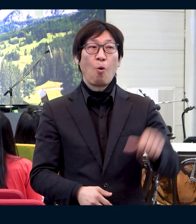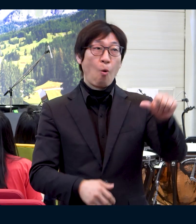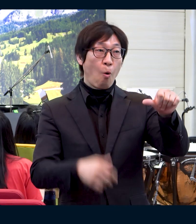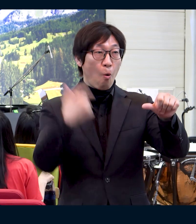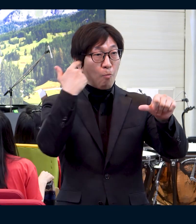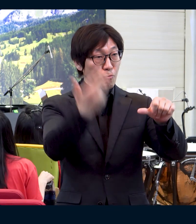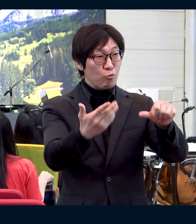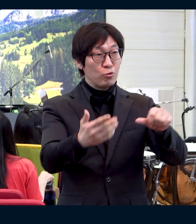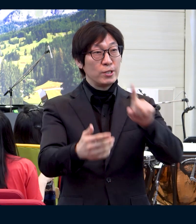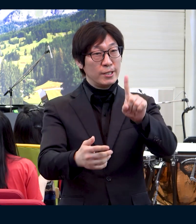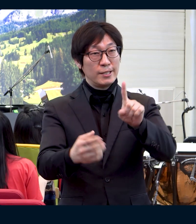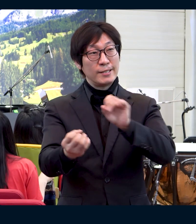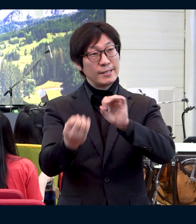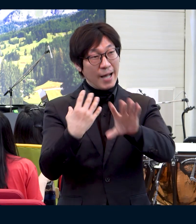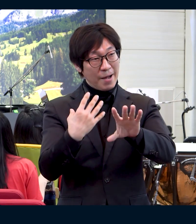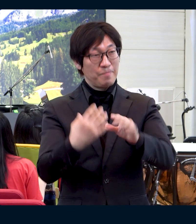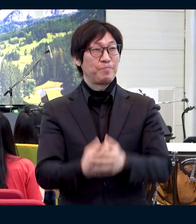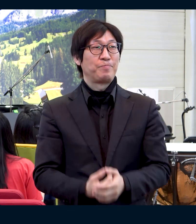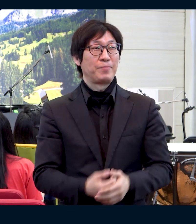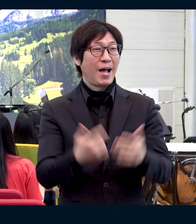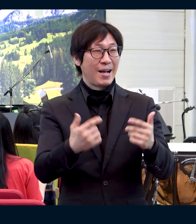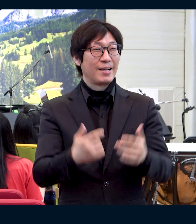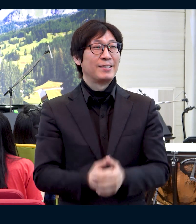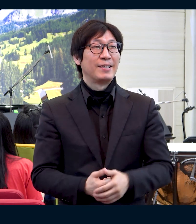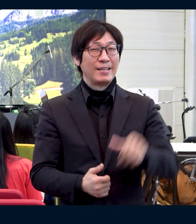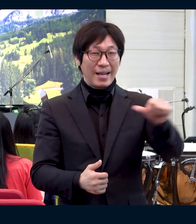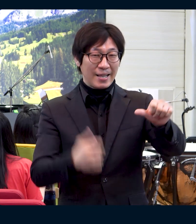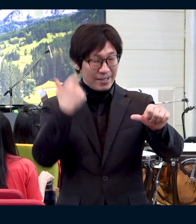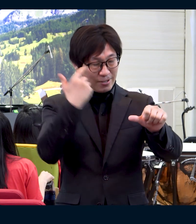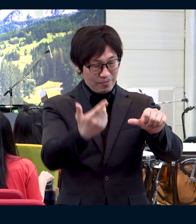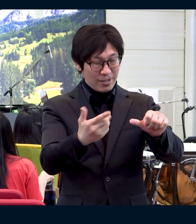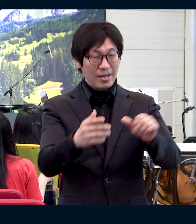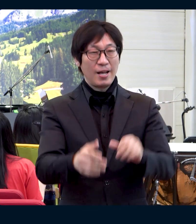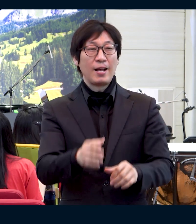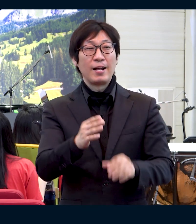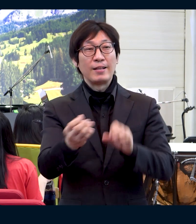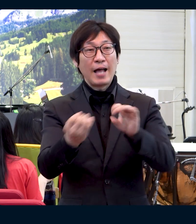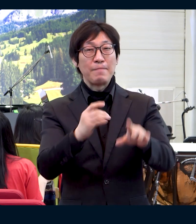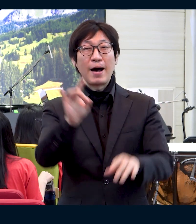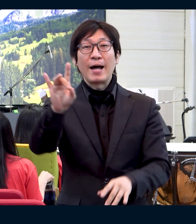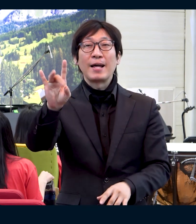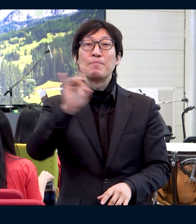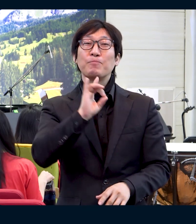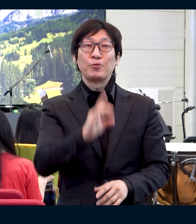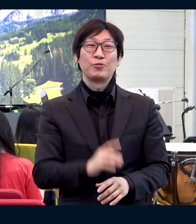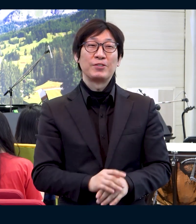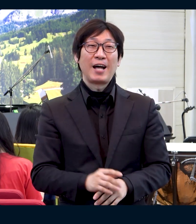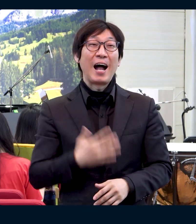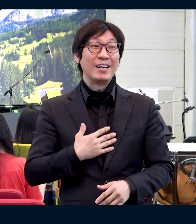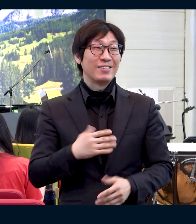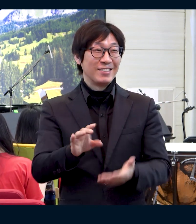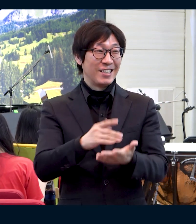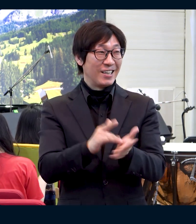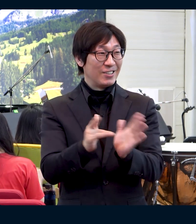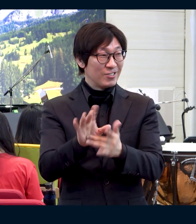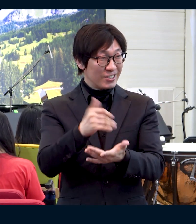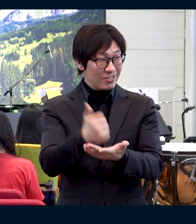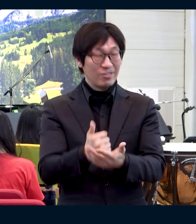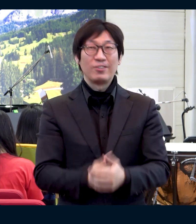하도록 하겠습니다. 5가지 질문의 대답은 오직 한 가지입니다. 예수 그리스도가 정답입니다. 자,